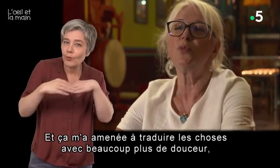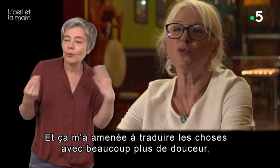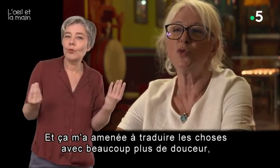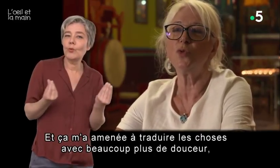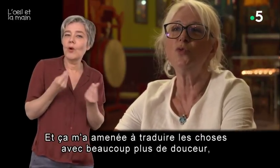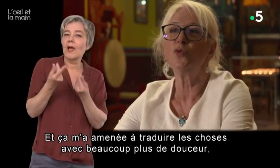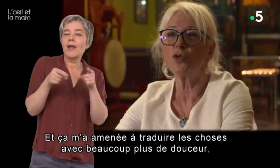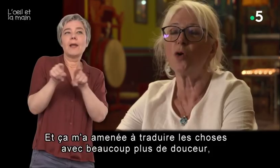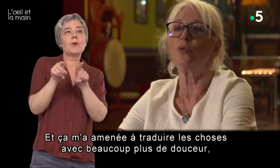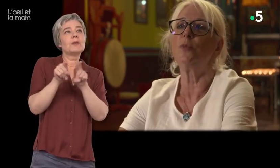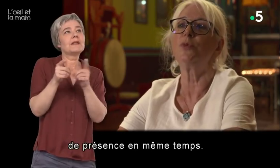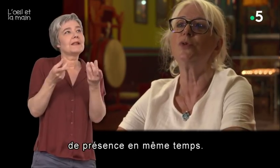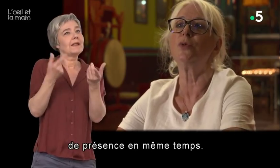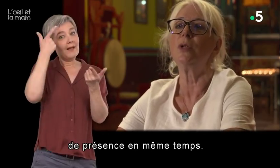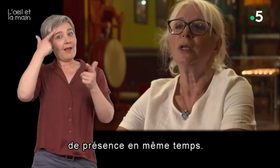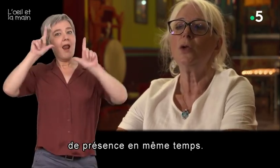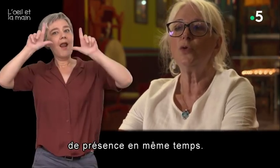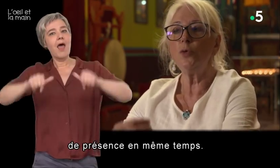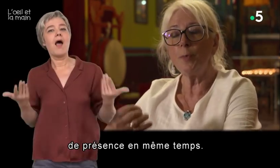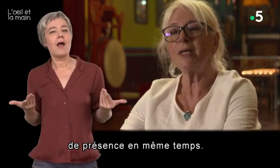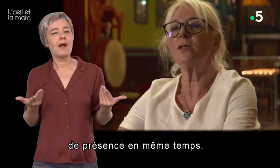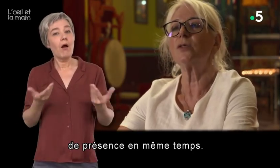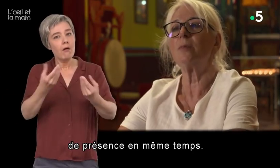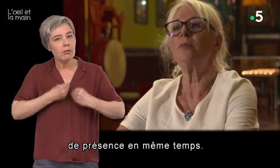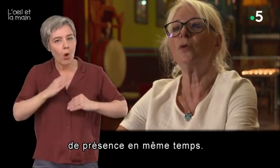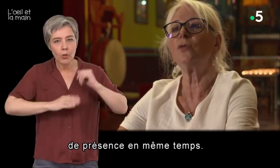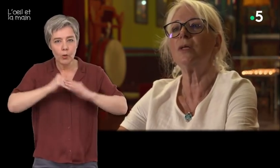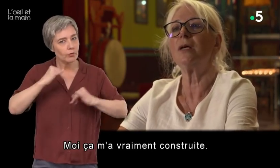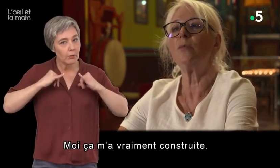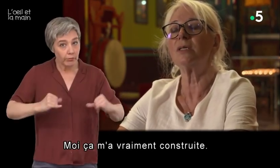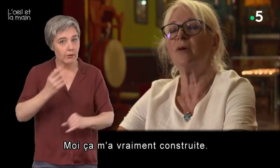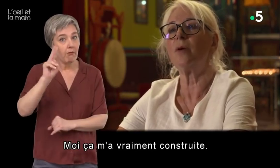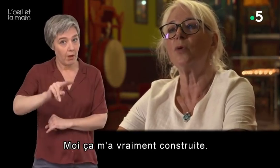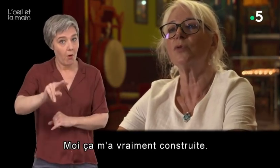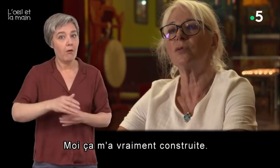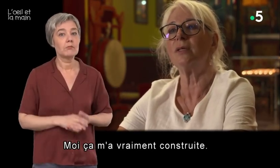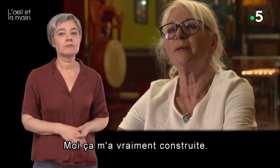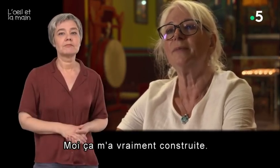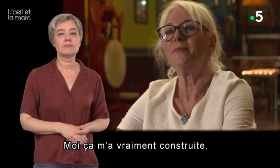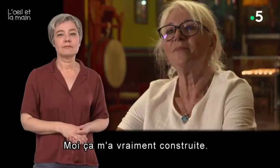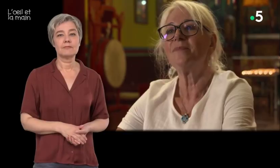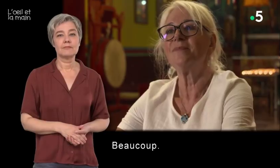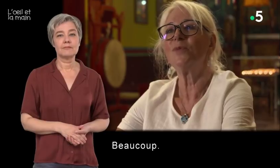plus de douceur, beaucoup plus de présence en même temps, en tous les cas. Moi, ça m'a vraiment construite. Hein.